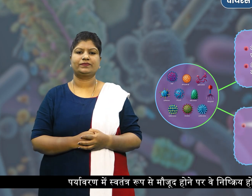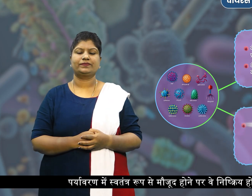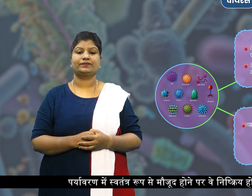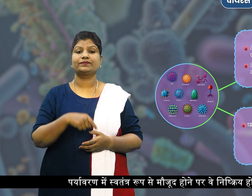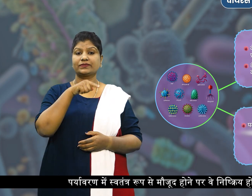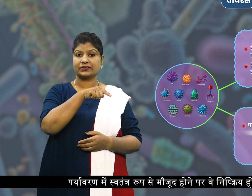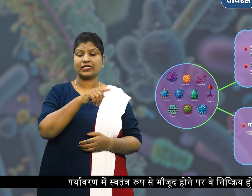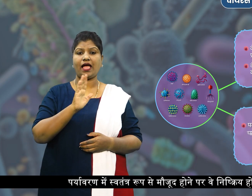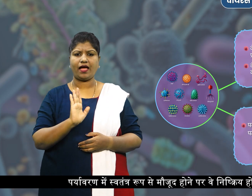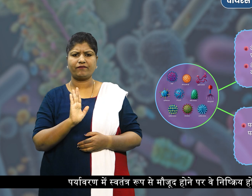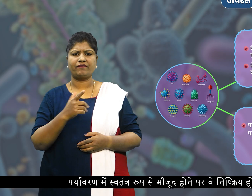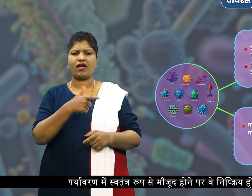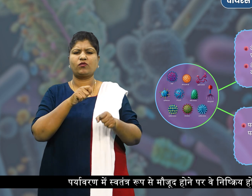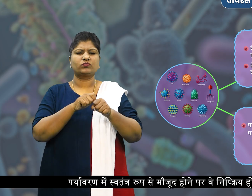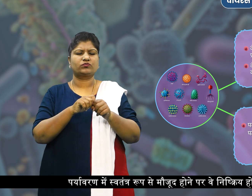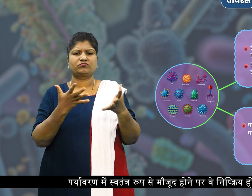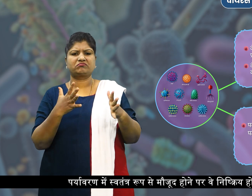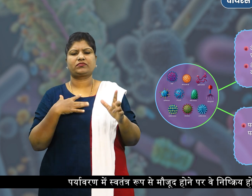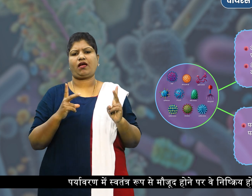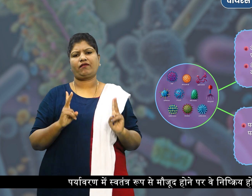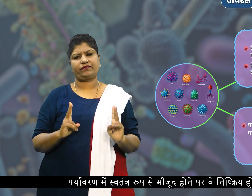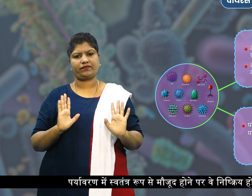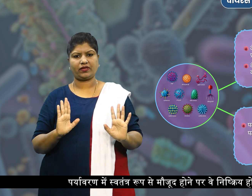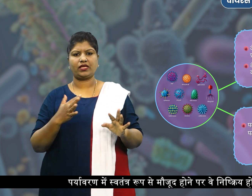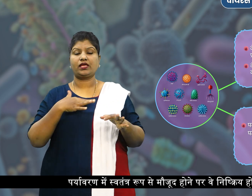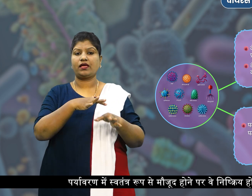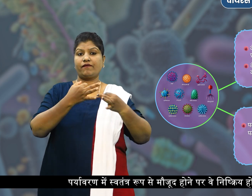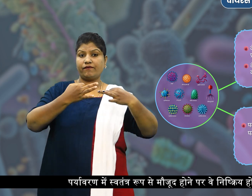पर्यावरण में स्वतंत्र रूप से मौजूद होने पर वे निष्क्रिय हो जाते हैं